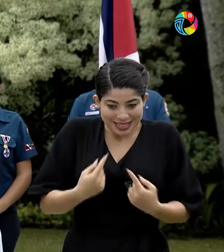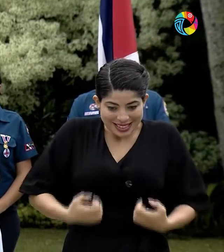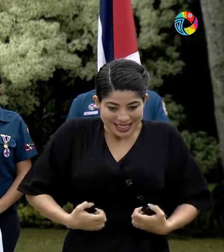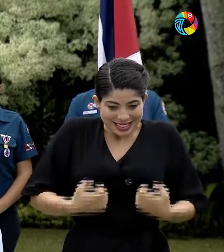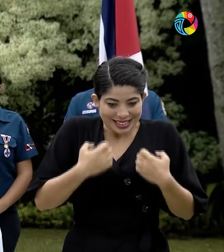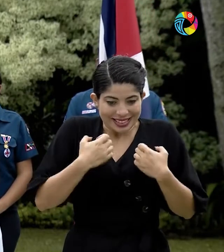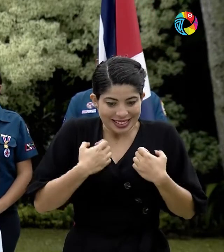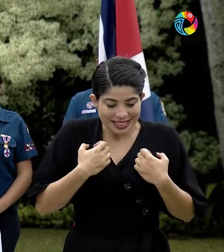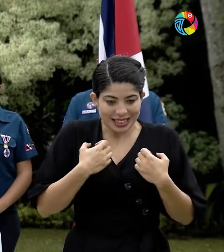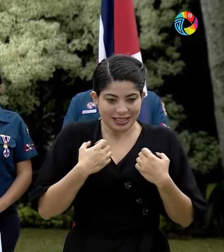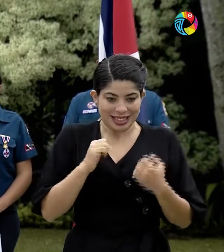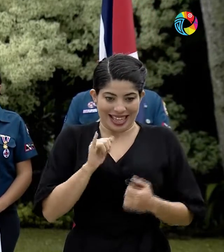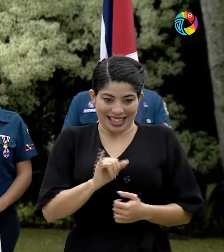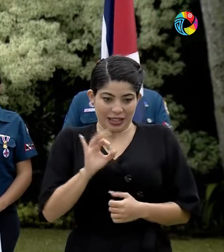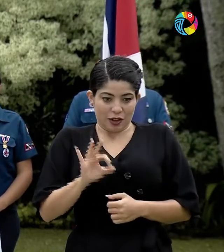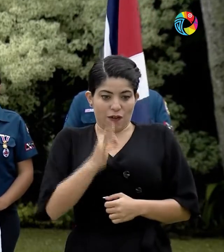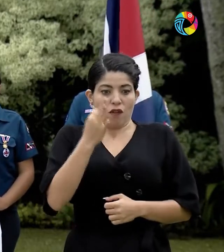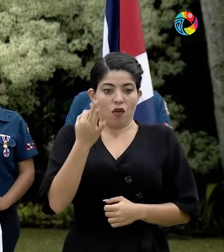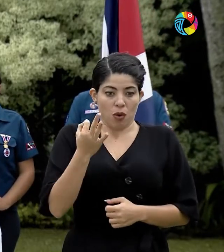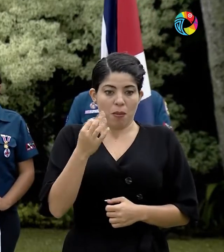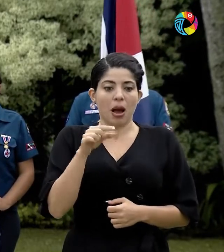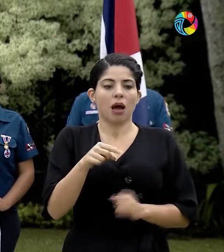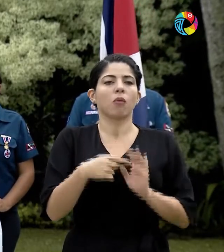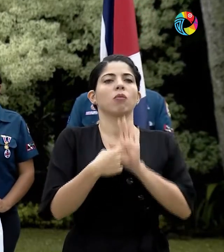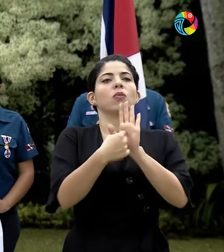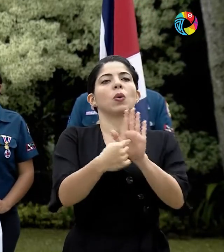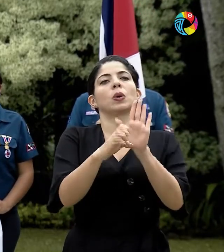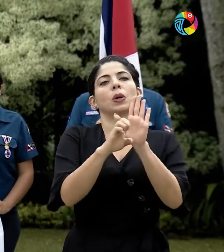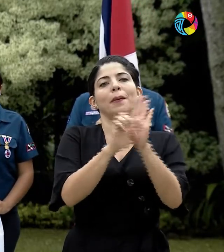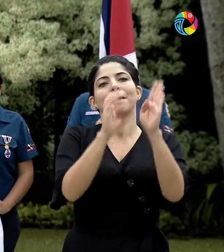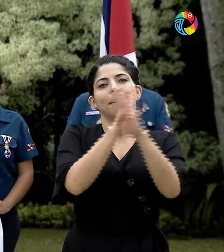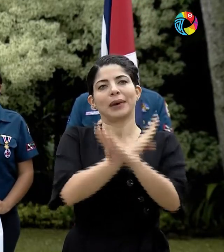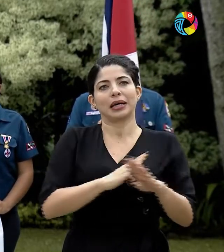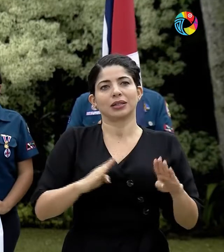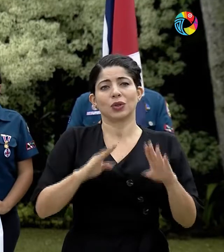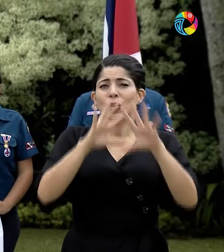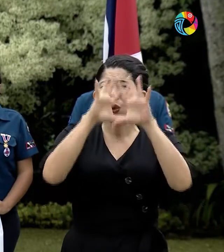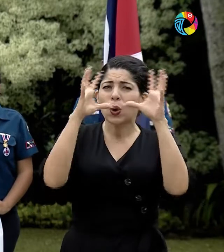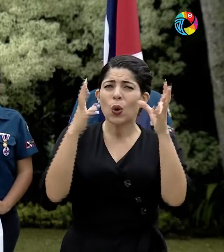esa condición es un ejemplo de paz para el mundo.